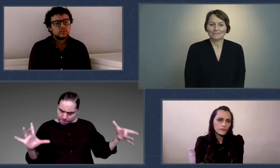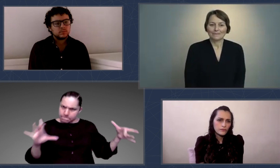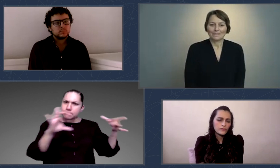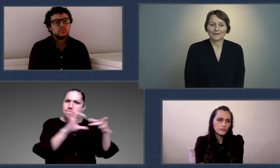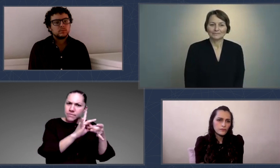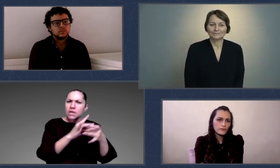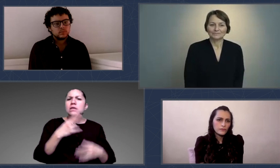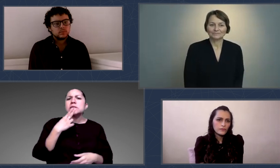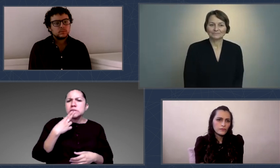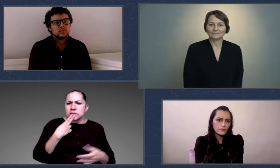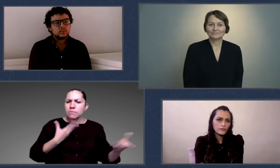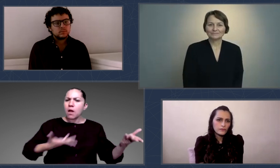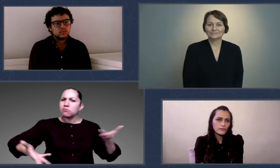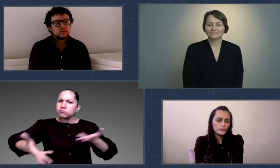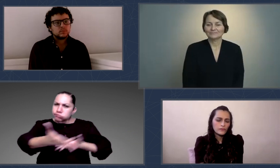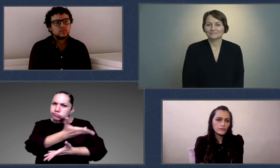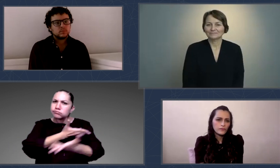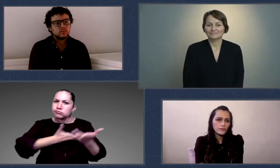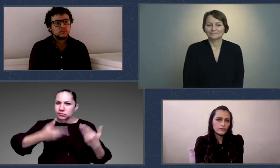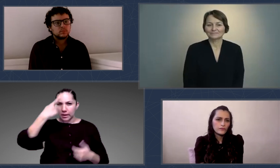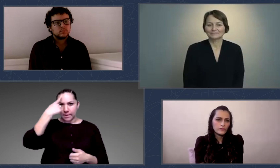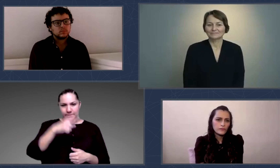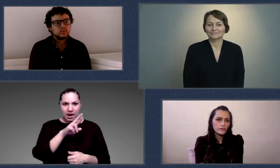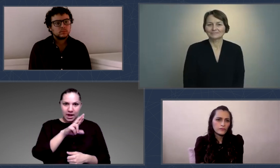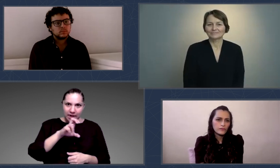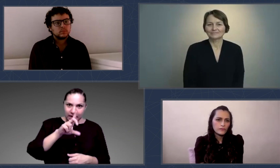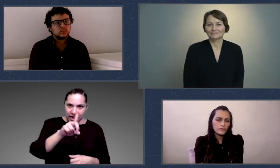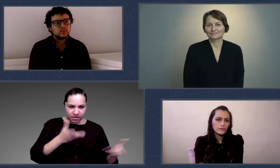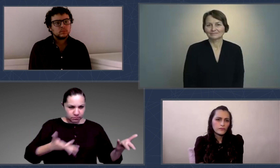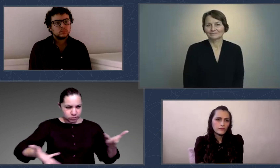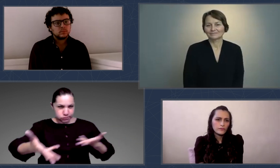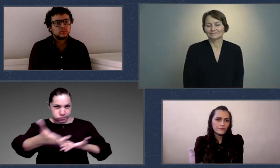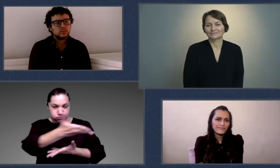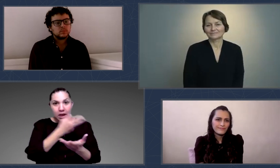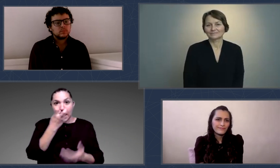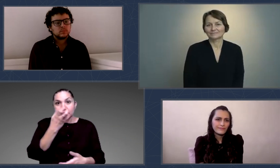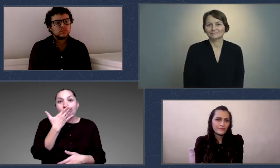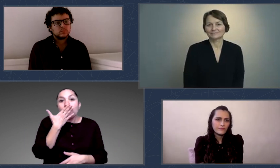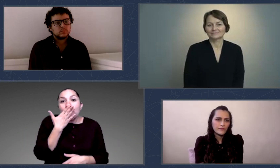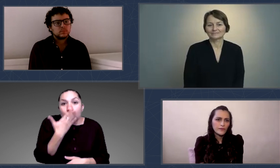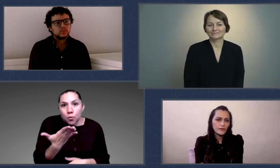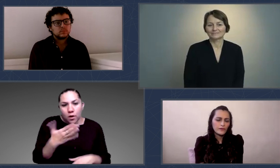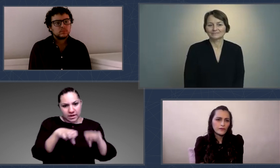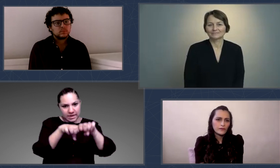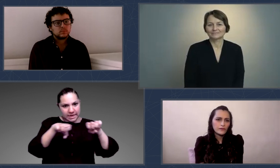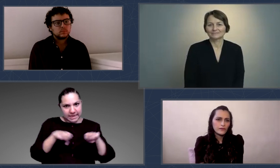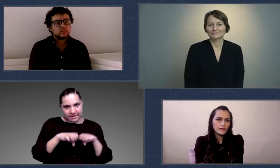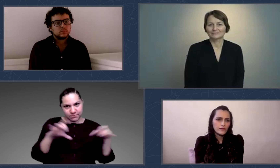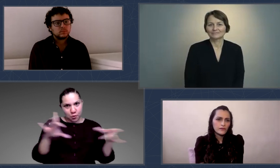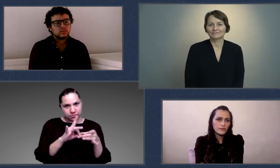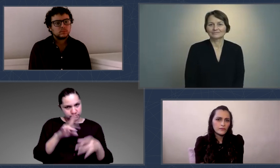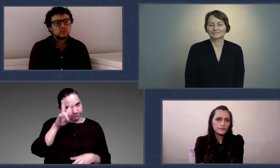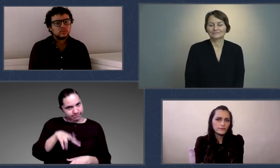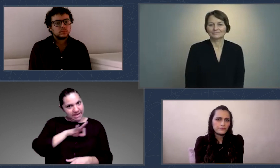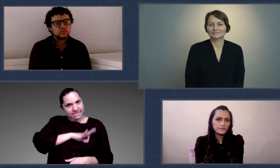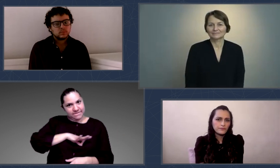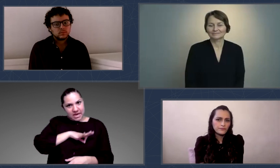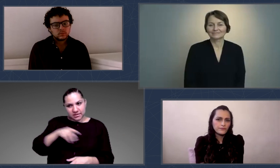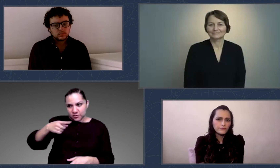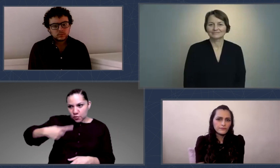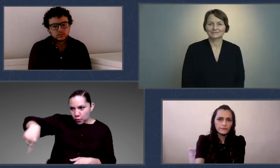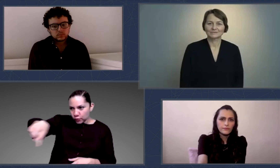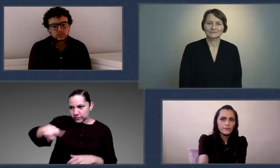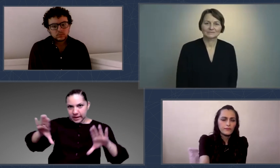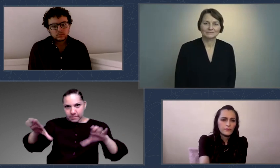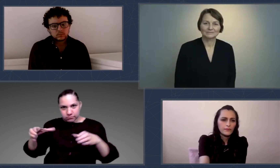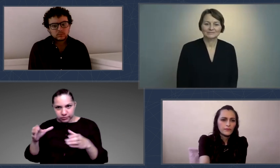que de manera conjunta se pueda construir el mejor equipo. Felicidades, son sorprendente lo que han hecho.